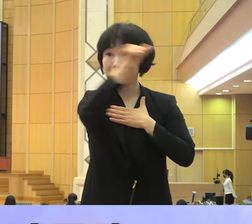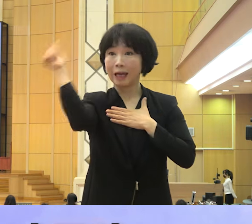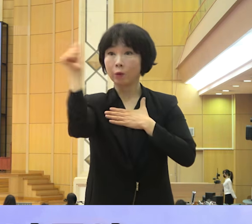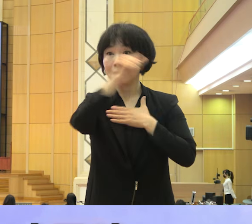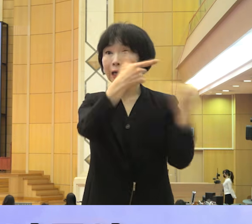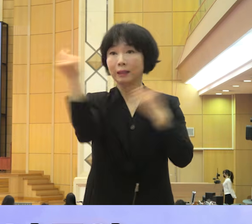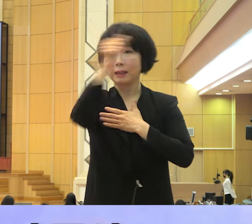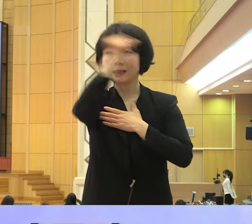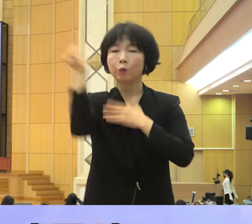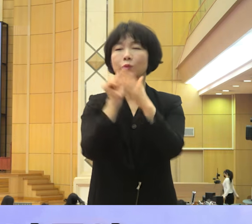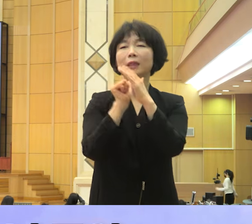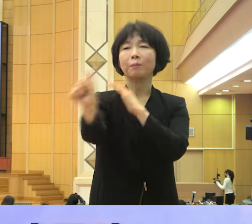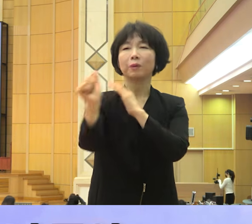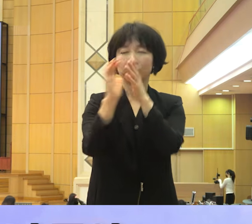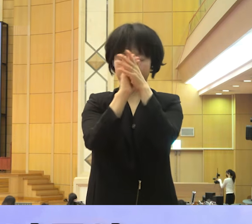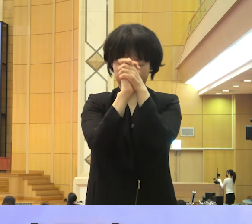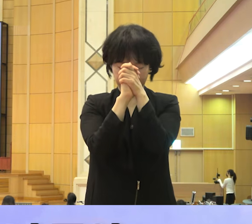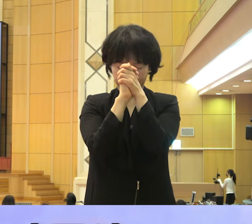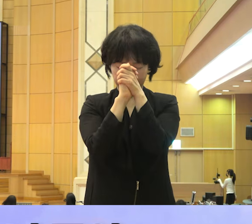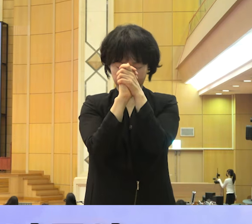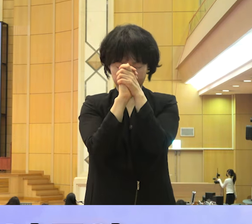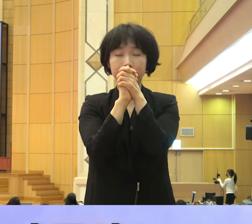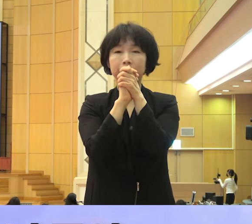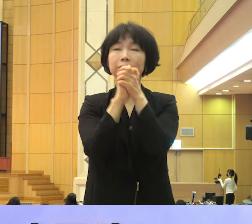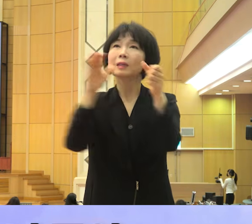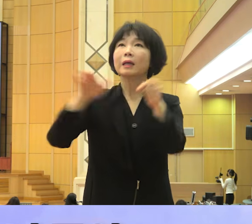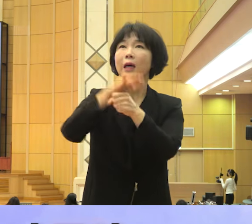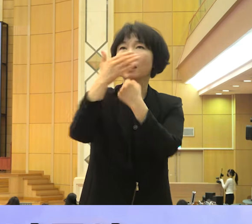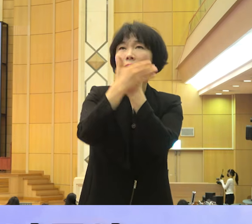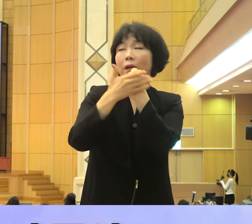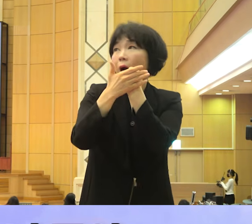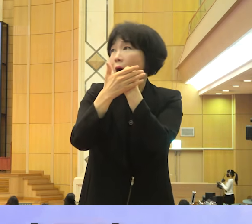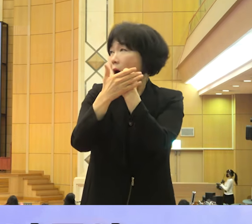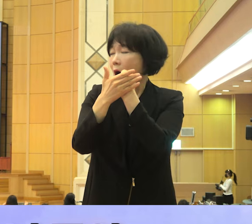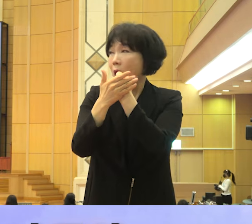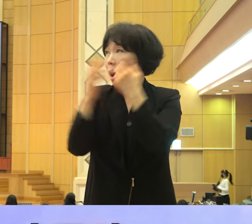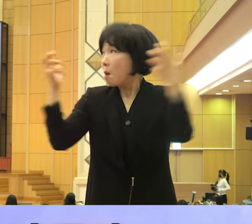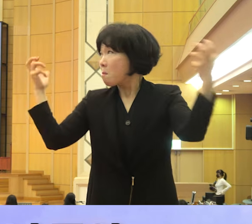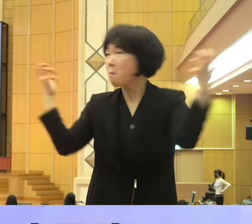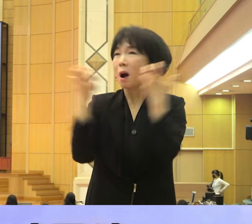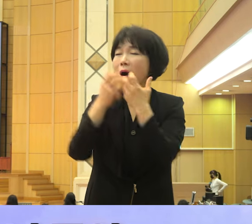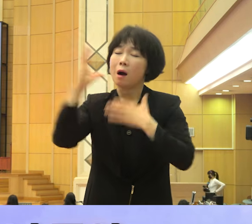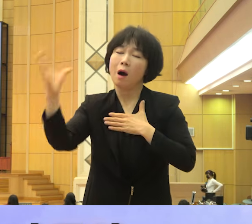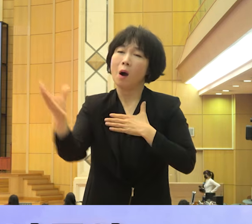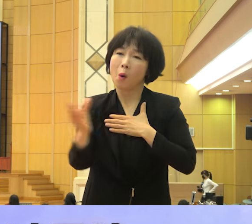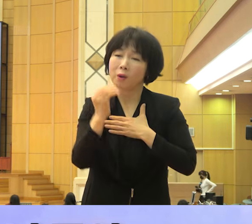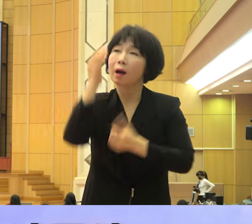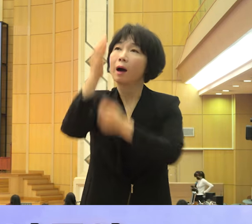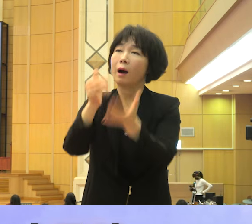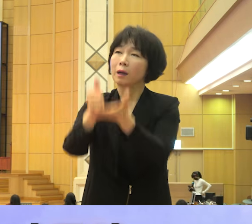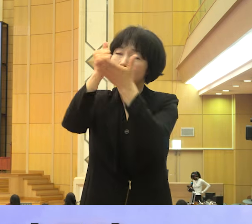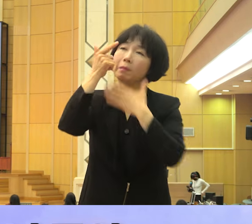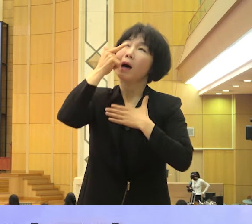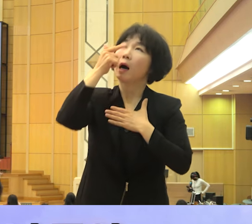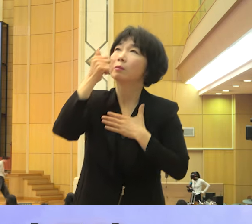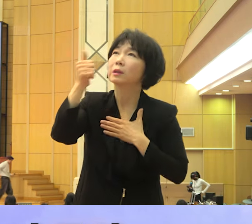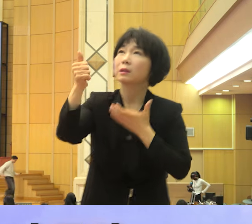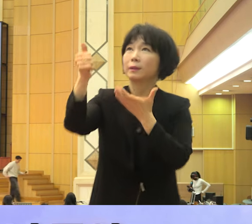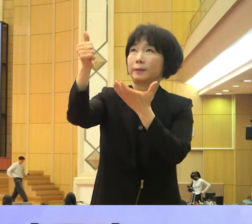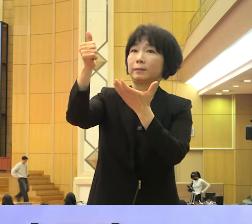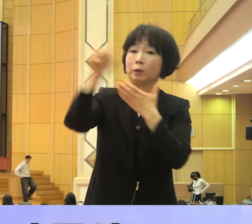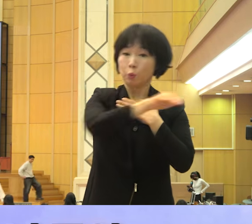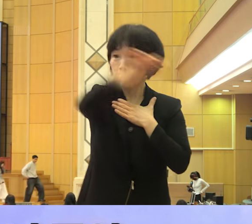다 함께 기도드리겠습니다. 사랑과 은혜가 풍성하시고 거룩하신 우리 하나님 아버지,